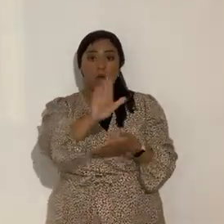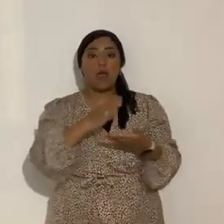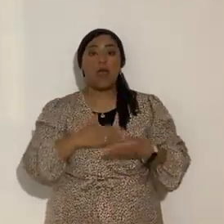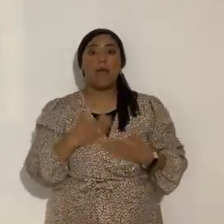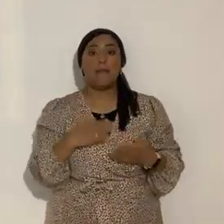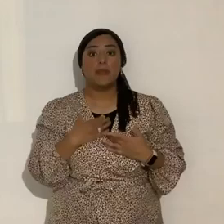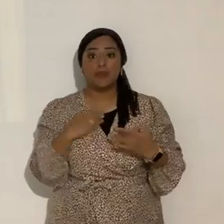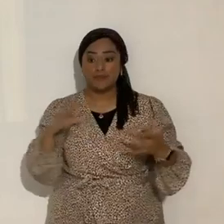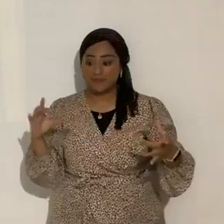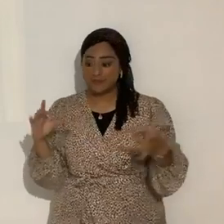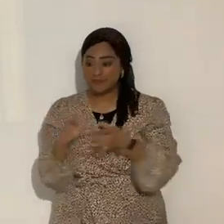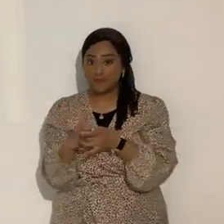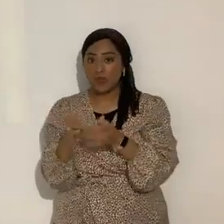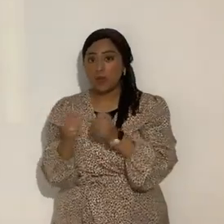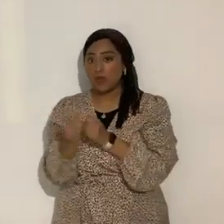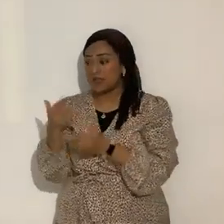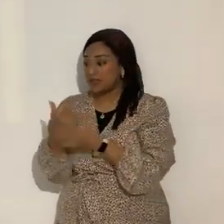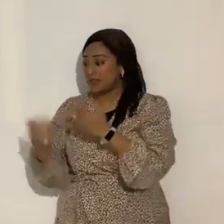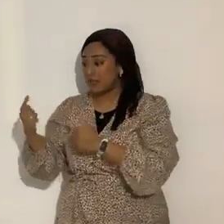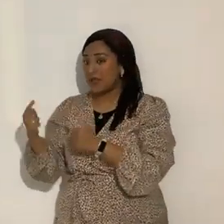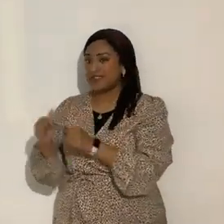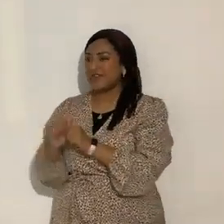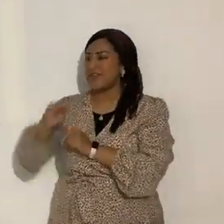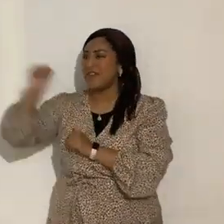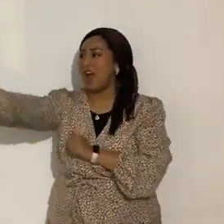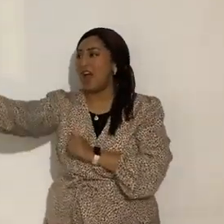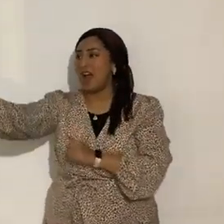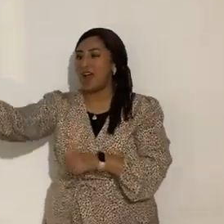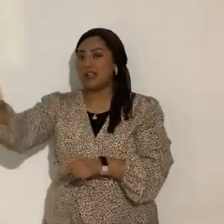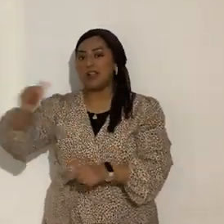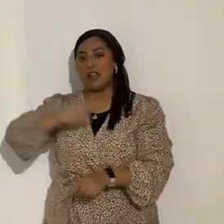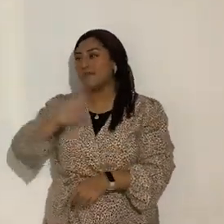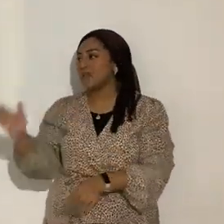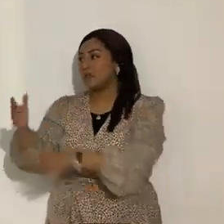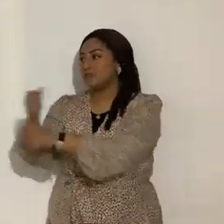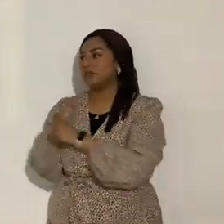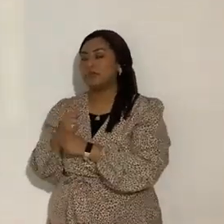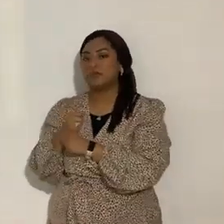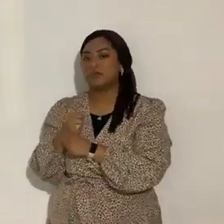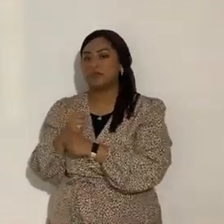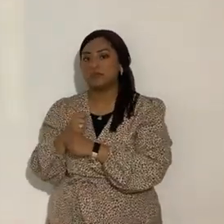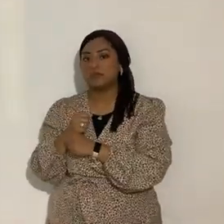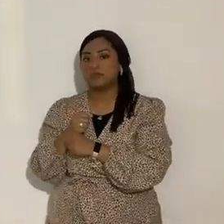felicidad dependiese de algo que nunca podrías tener.